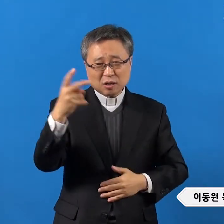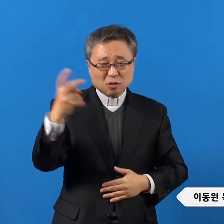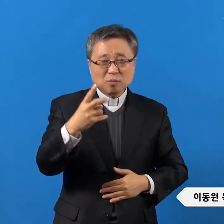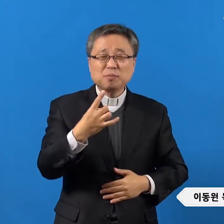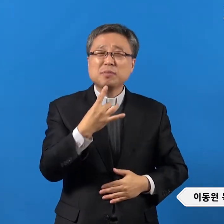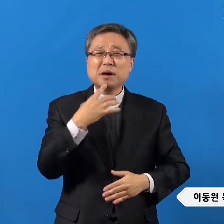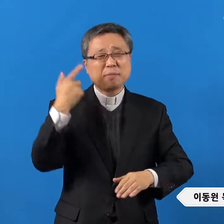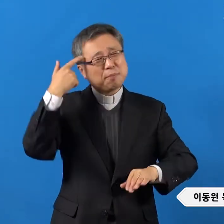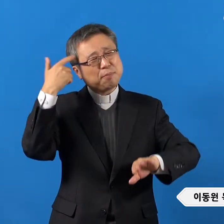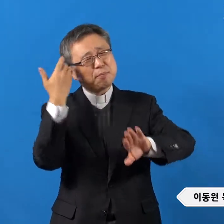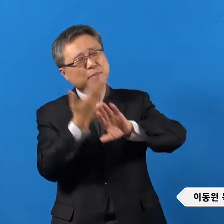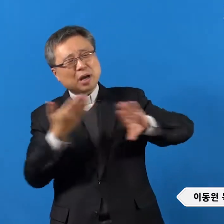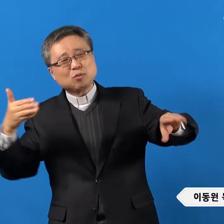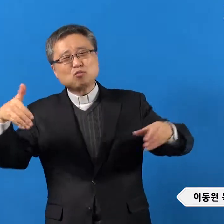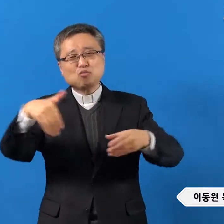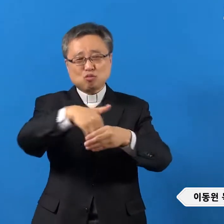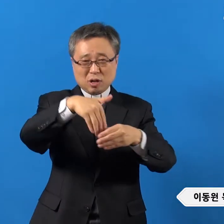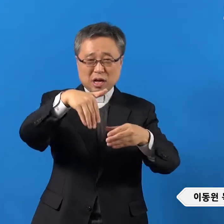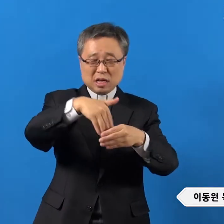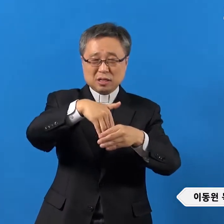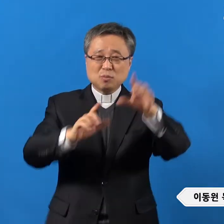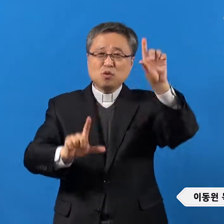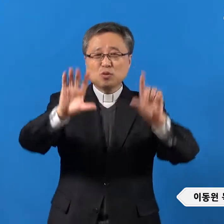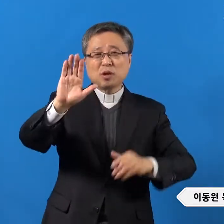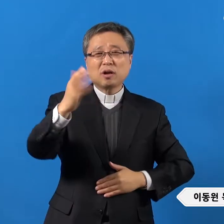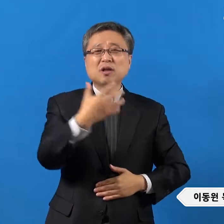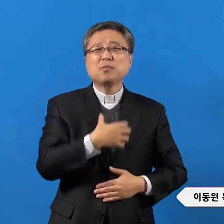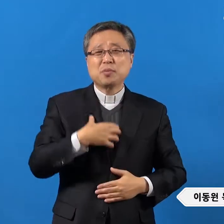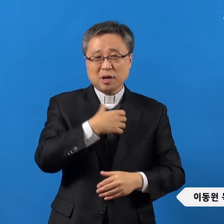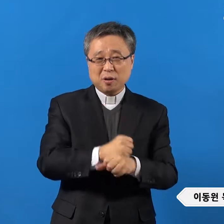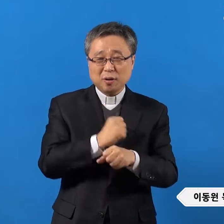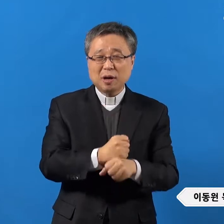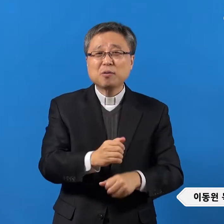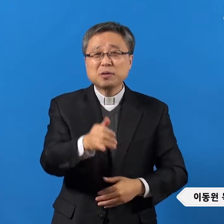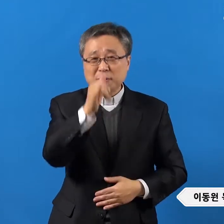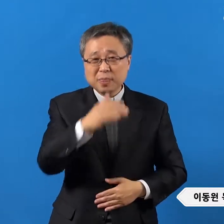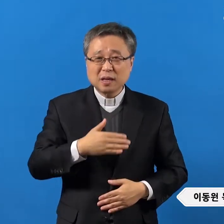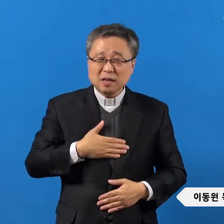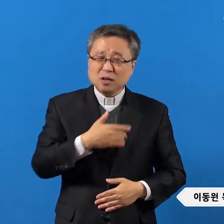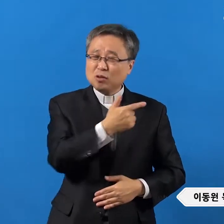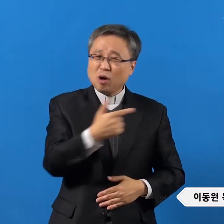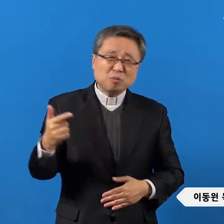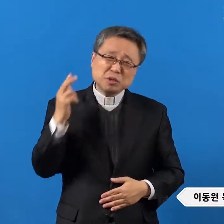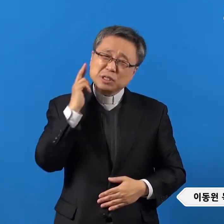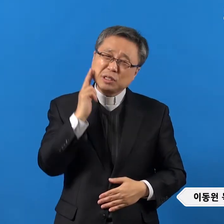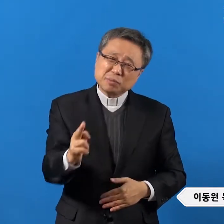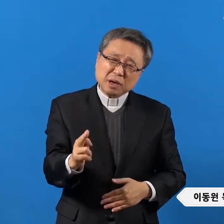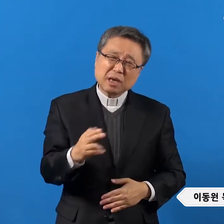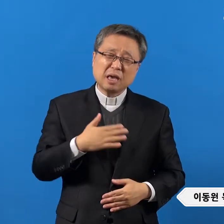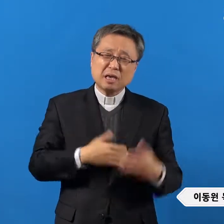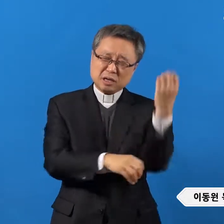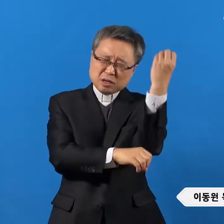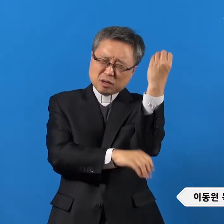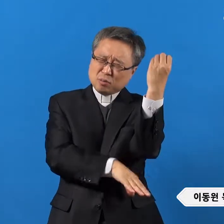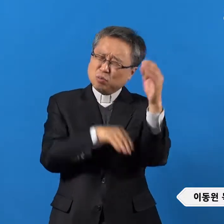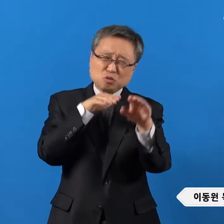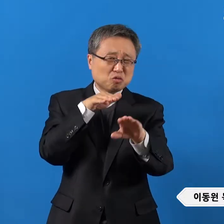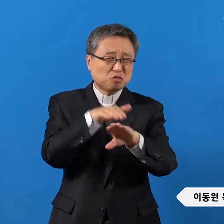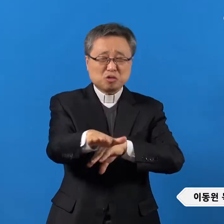있는 것을 염려하고 있습니다. 그리고 지나치게 속 좁은 근본주의 시각에 갇혀버리고 있는 교회의